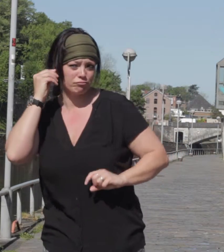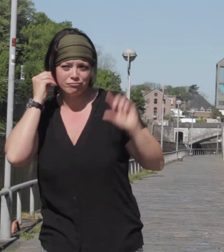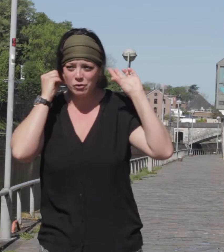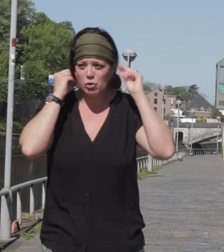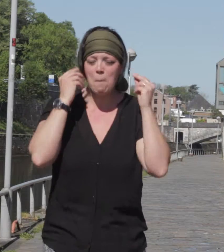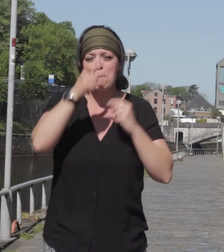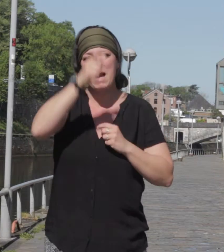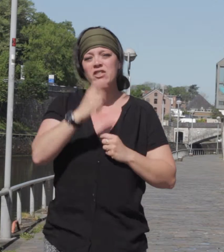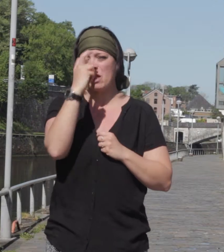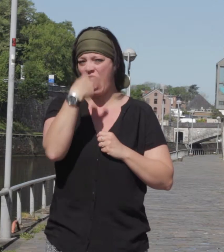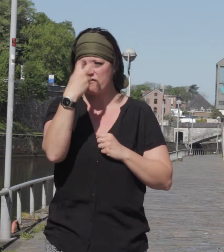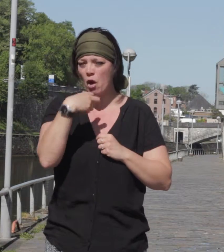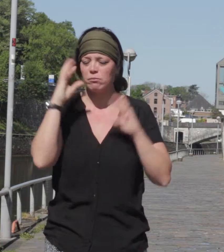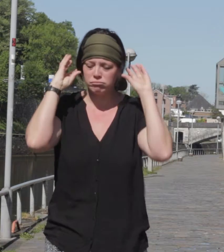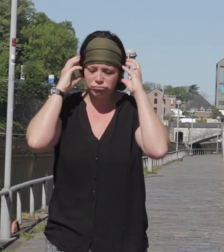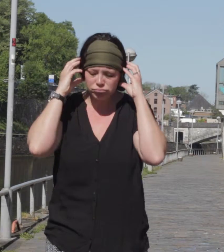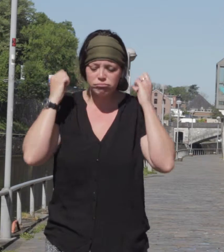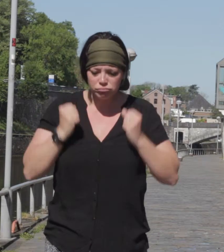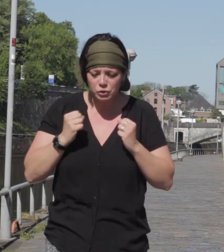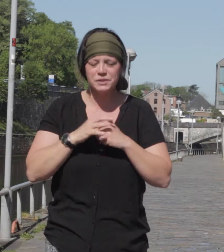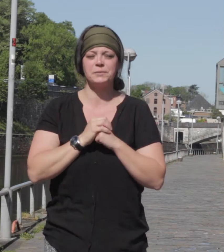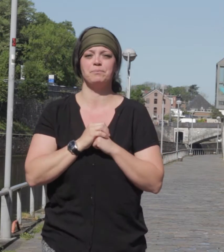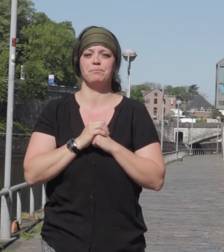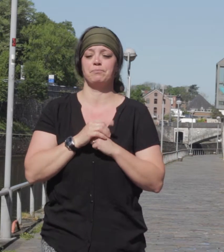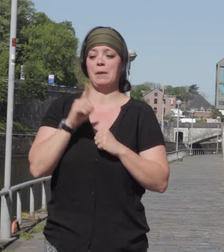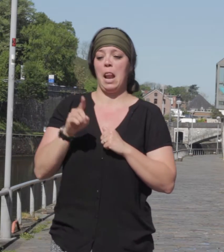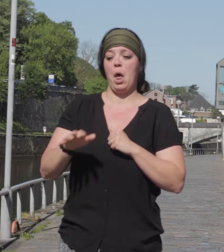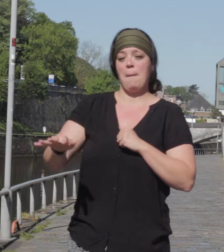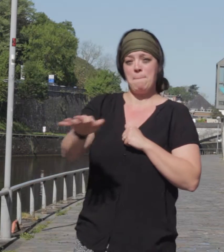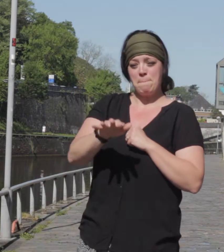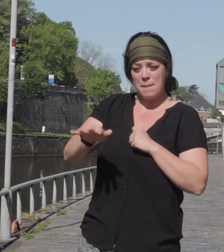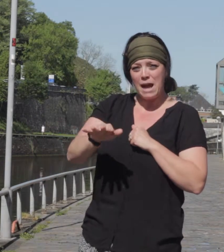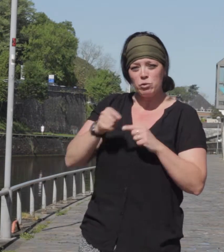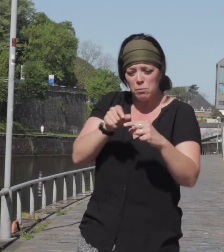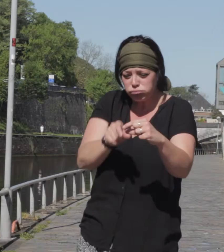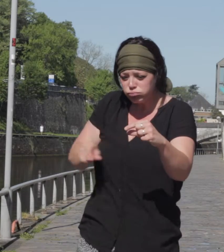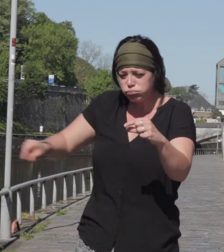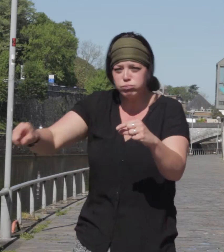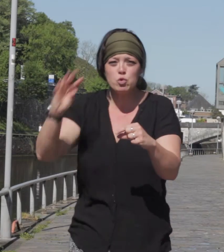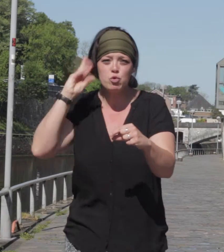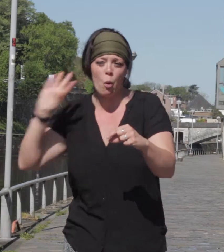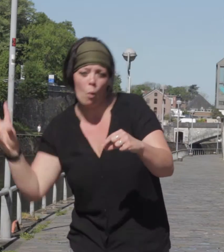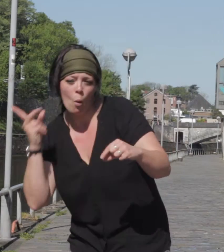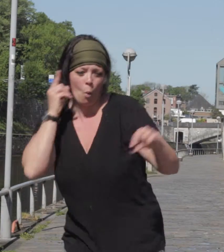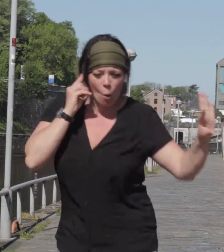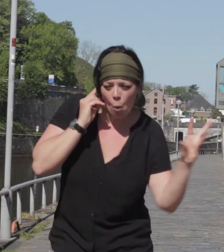les événements atypiques. Une zone sera prévue devant la scène avec une boucle à induction. Des ballons seront à votre disposition